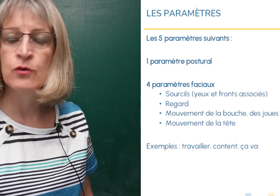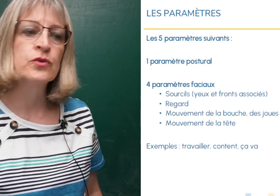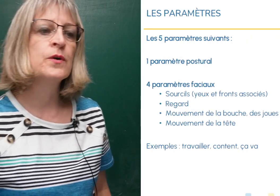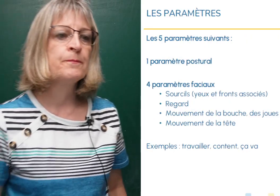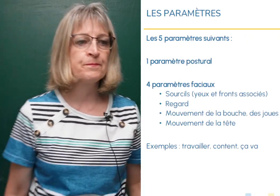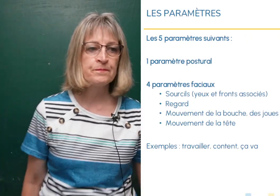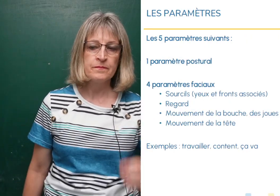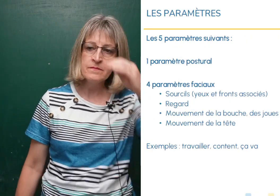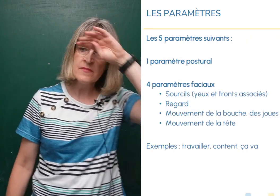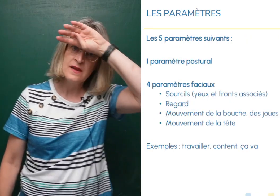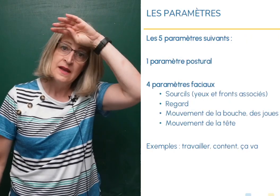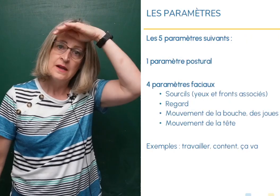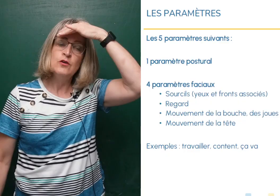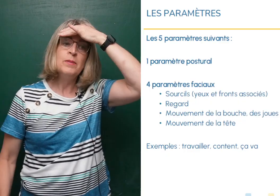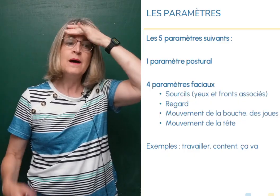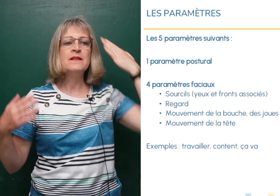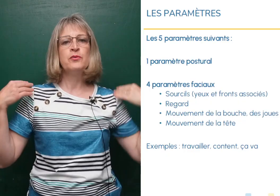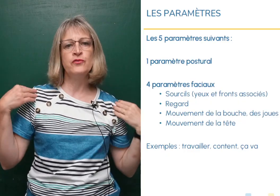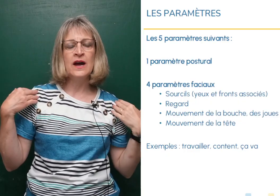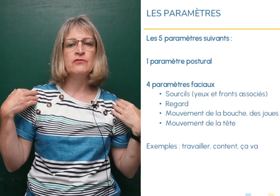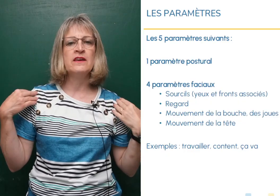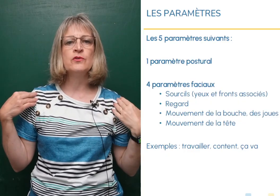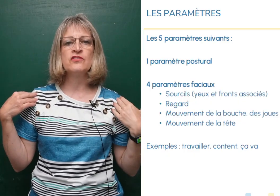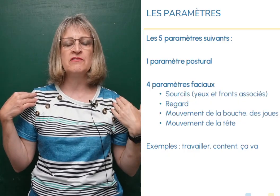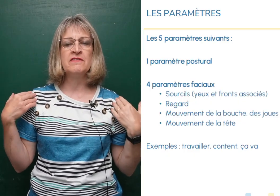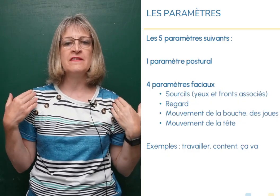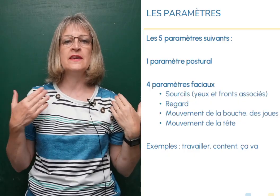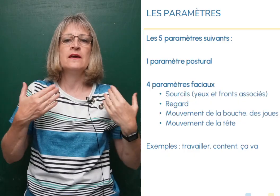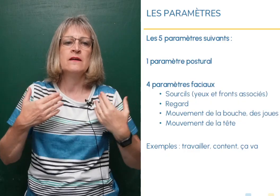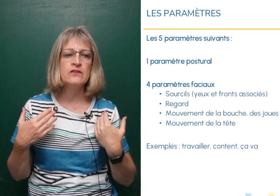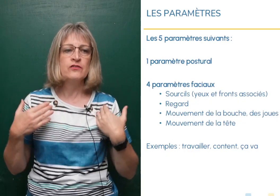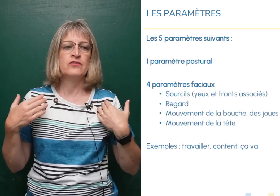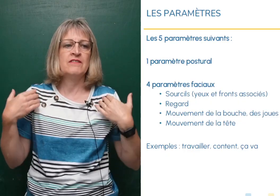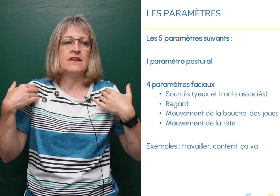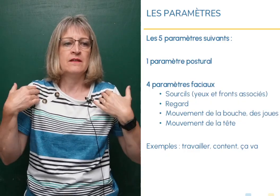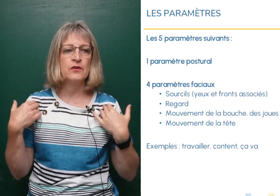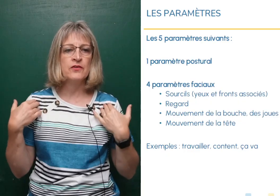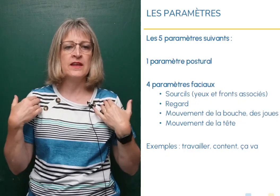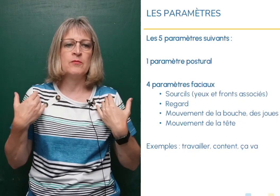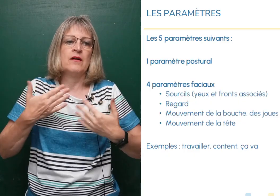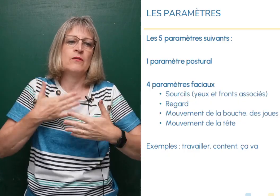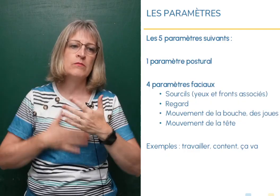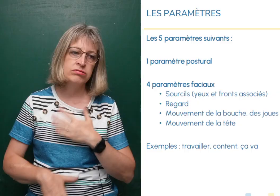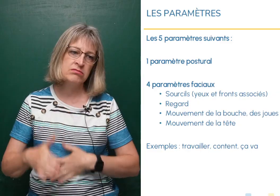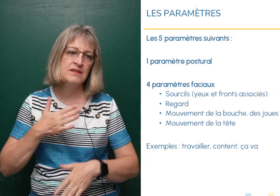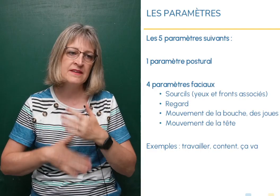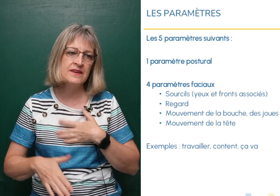autres. Le paramètre postural, vous avez vu quand j'ai fait fatigué, j'avais tendance à être comme ça. On est fatigué, donc